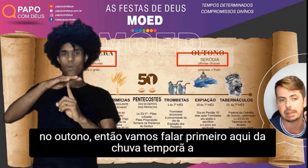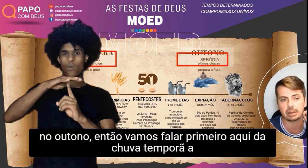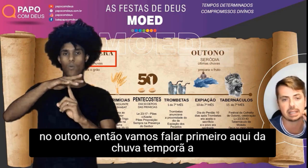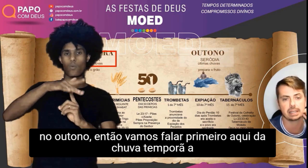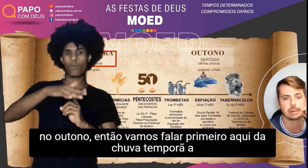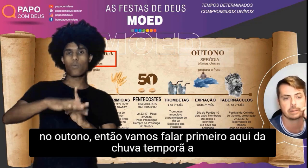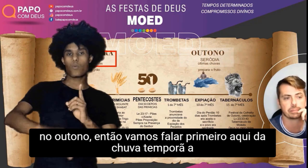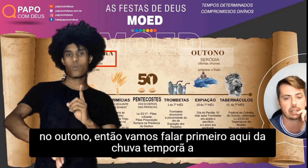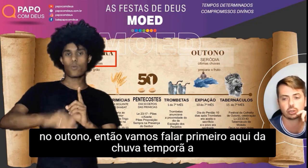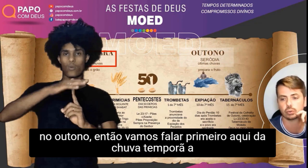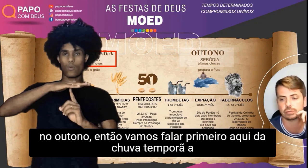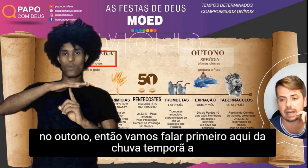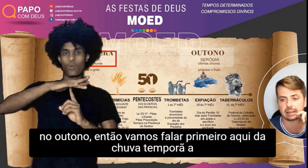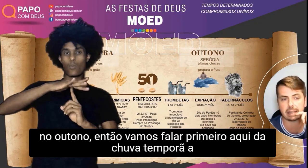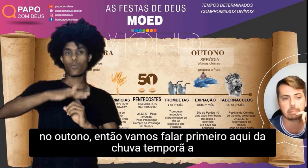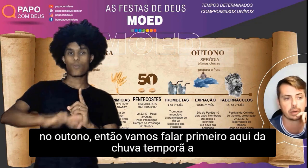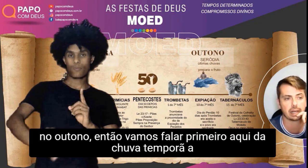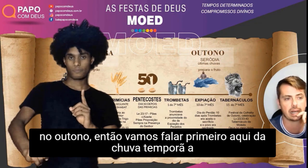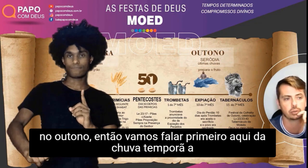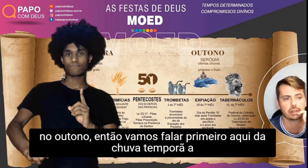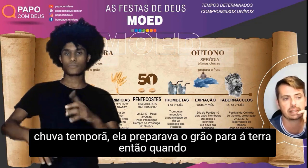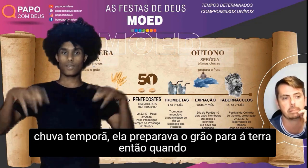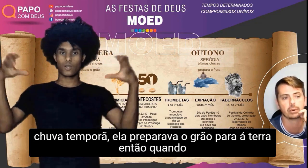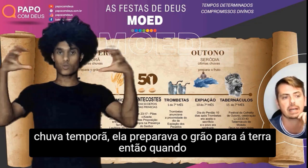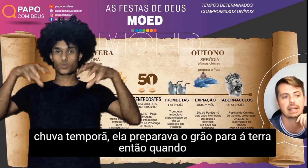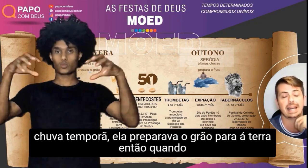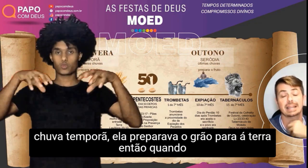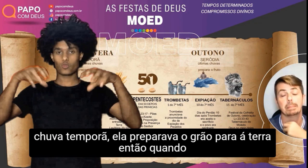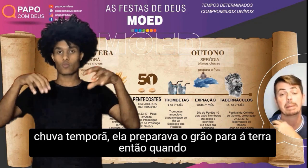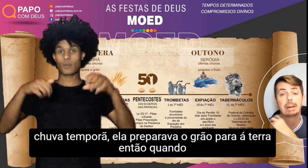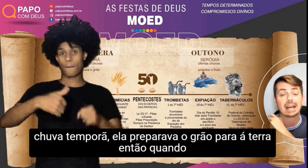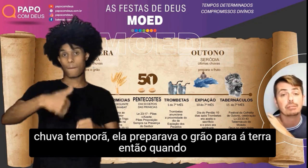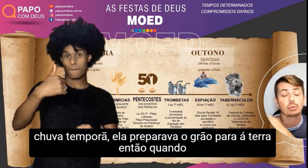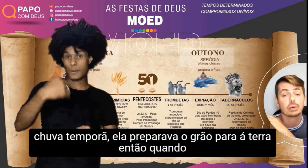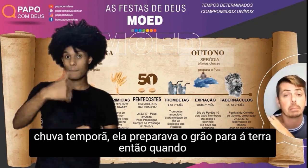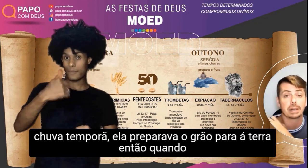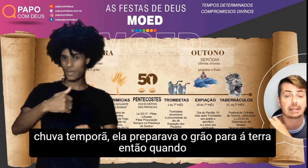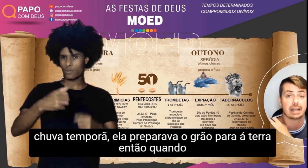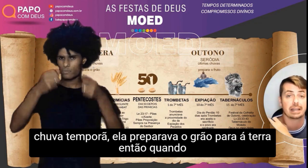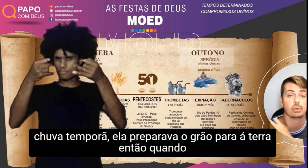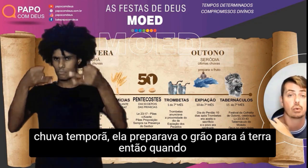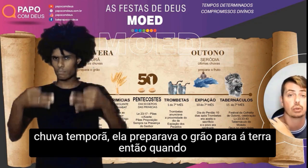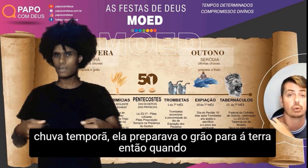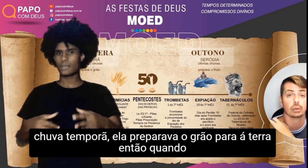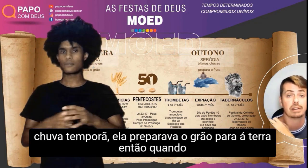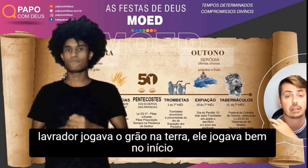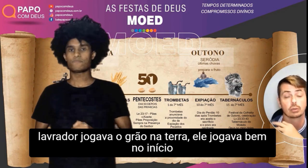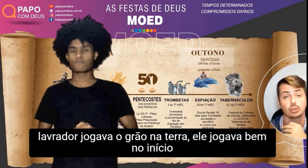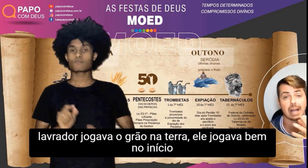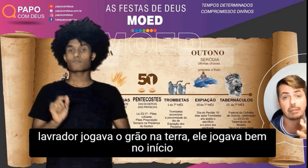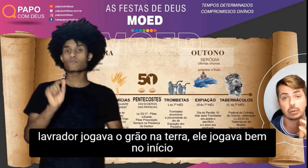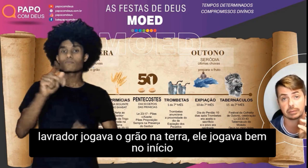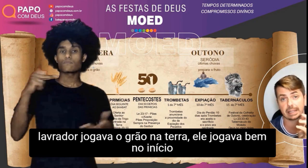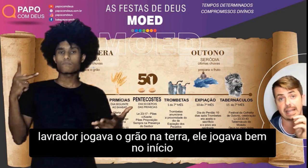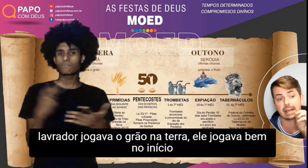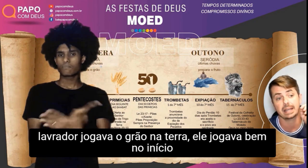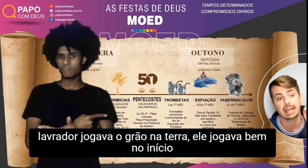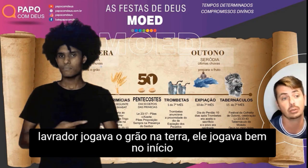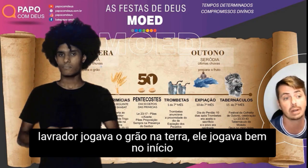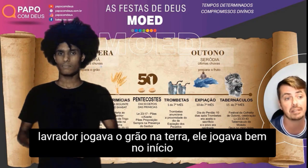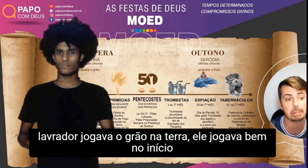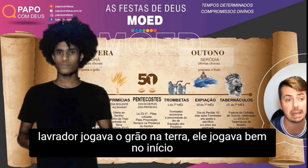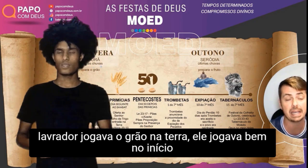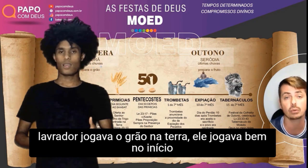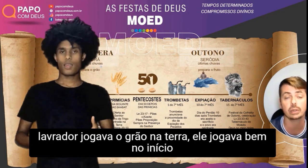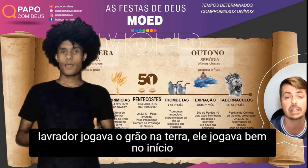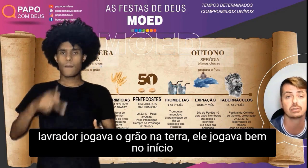falar primeiro aqui da chuva temporã. A chuva temporã, ela preparava o grão para a terra. Então quando o lavrador jogava o grão na terra,